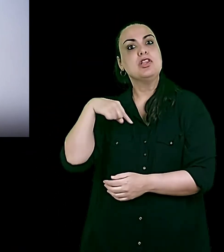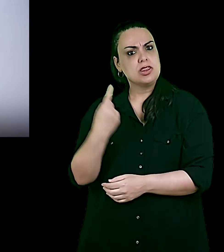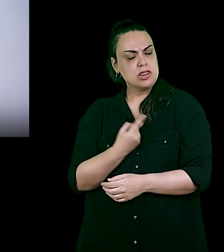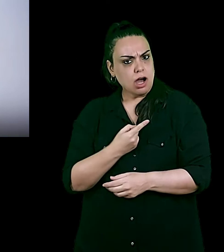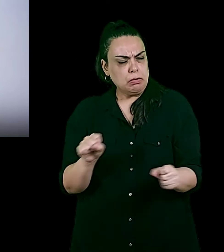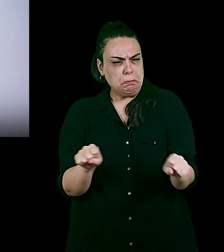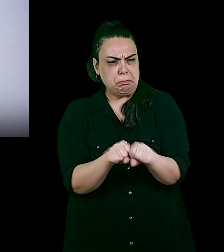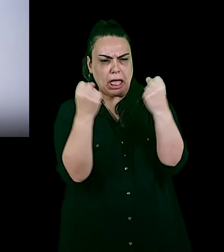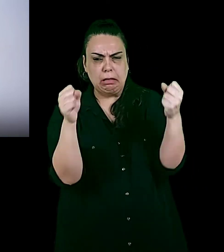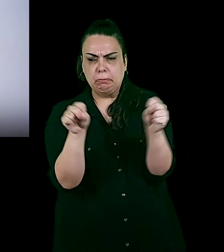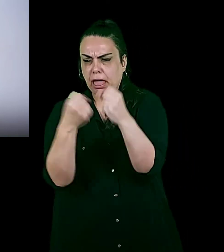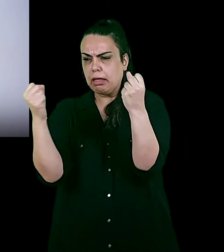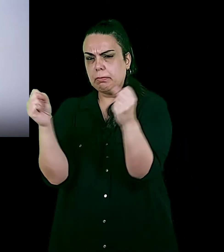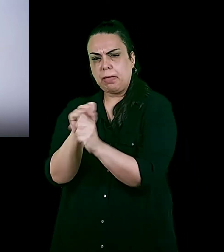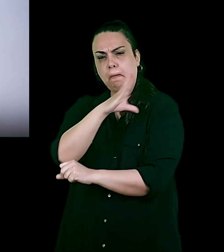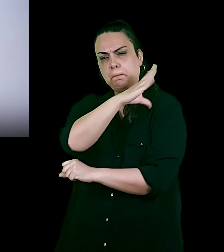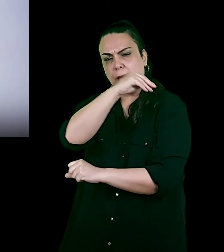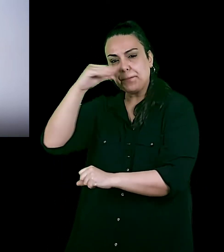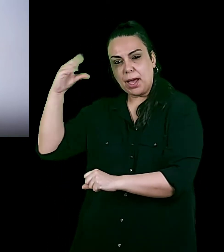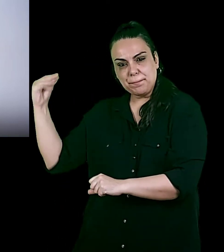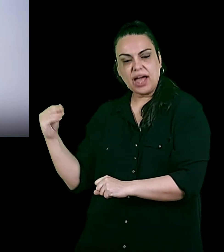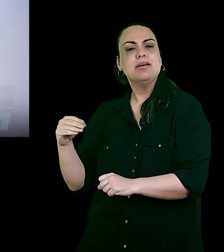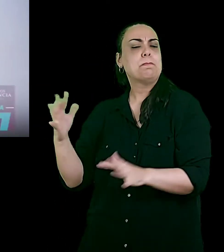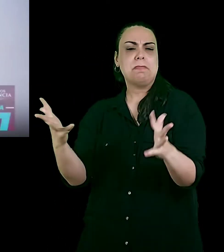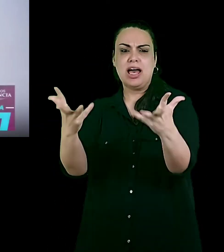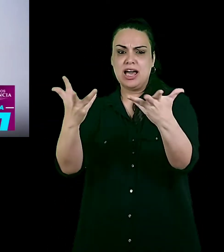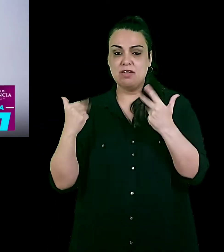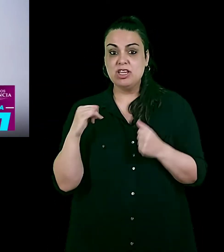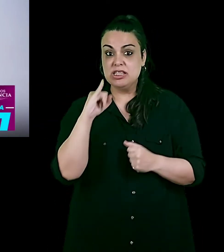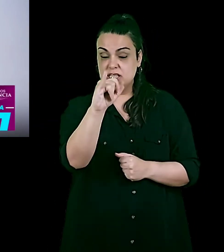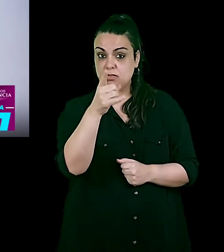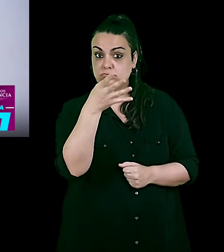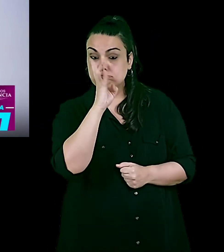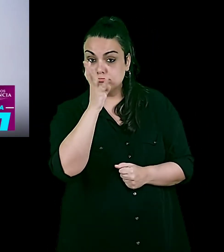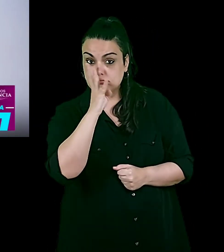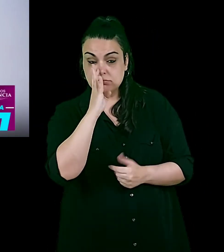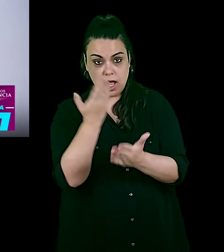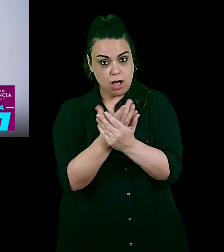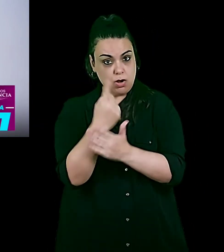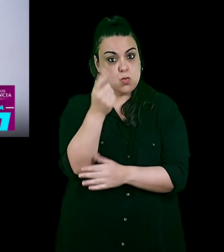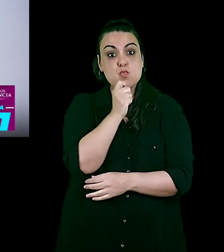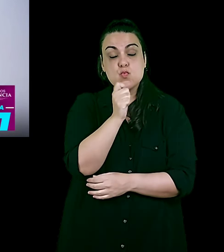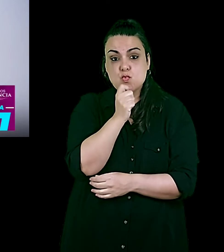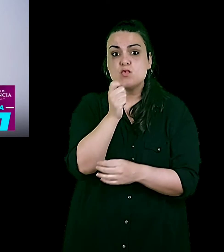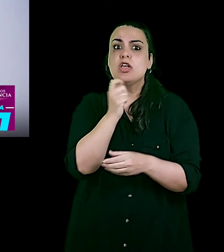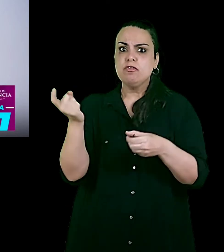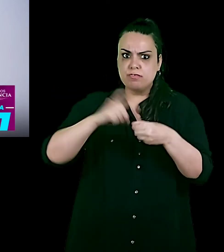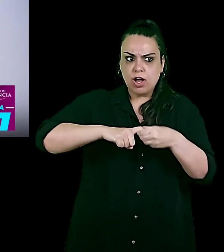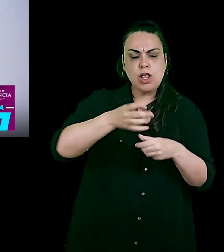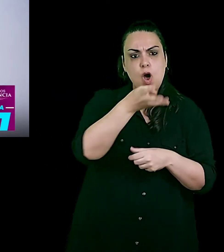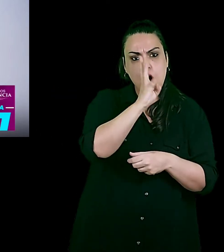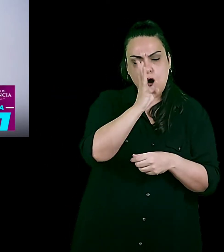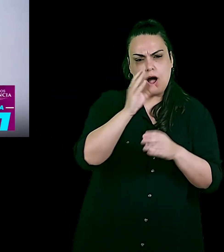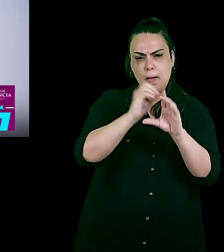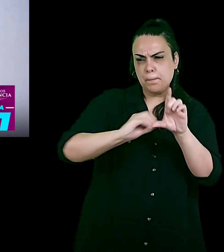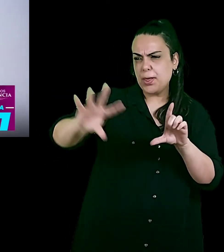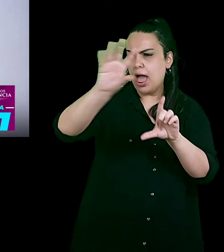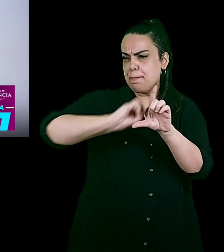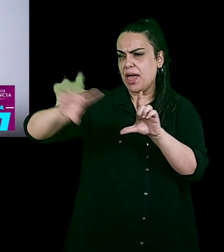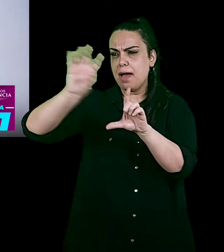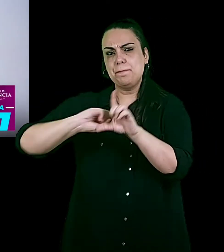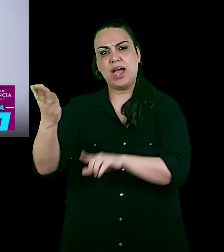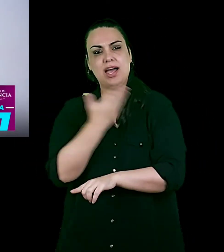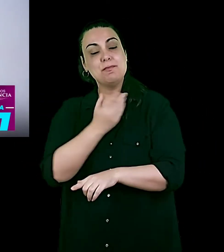foi maravilhoso. Se você ainda não assistiu a aula número 1, volta lá, assiste, compartilha com seus amigos, porque a gente precisa